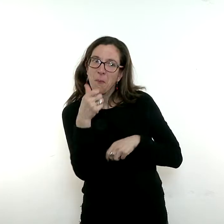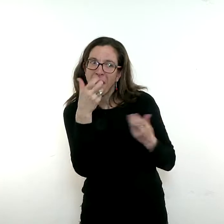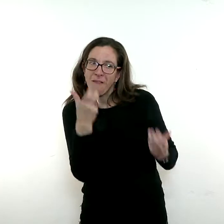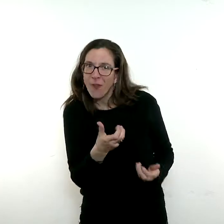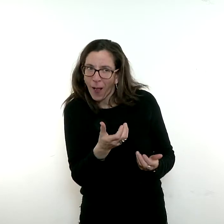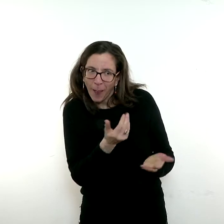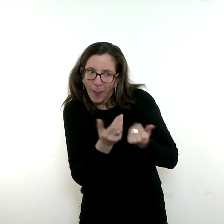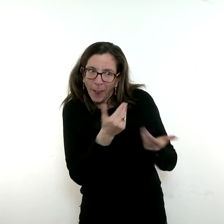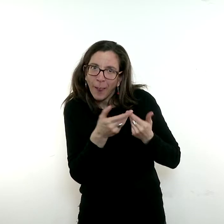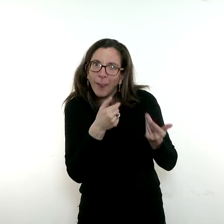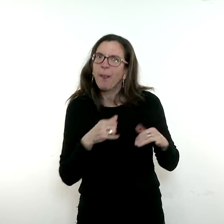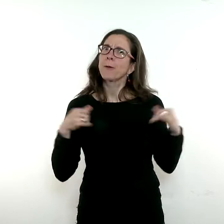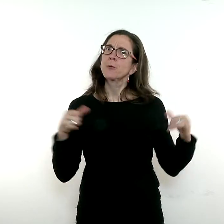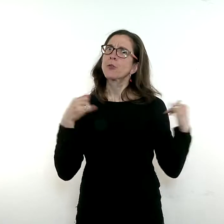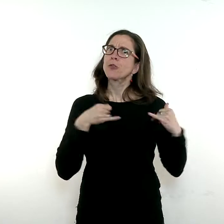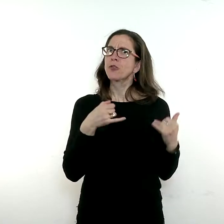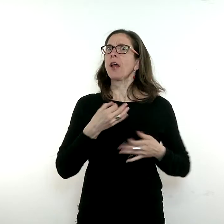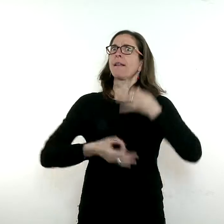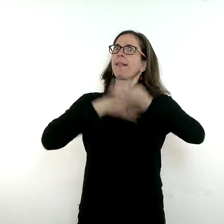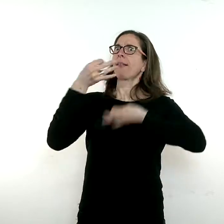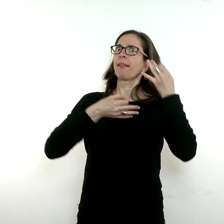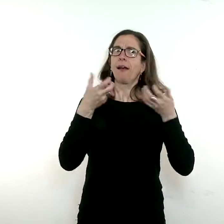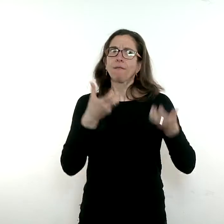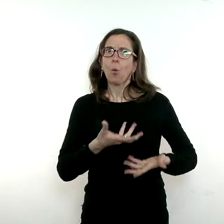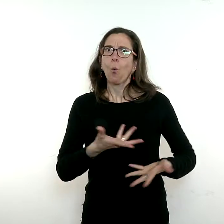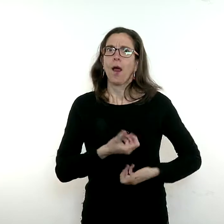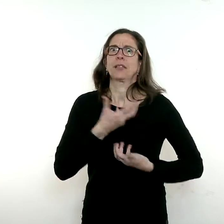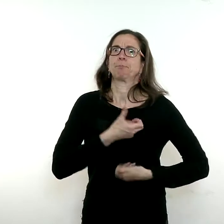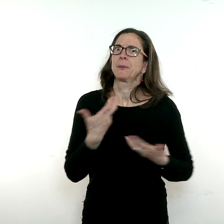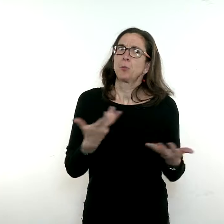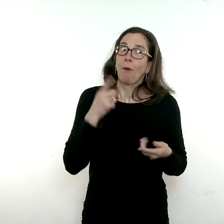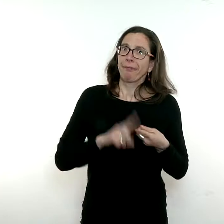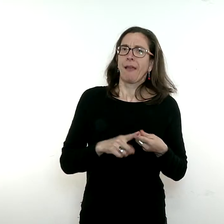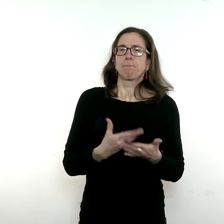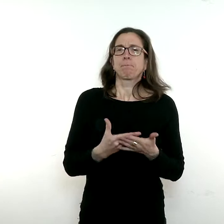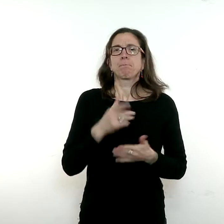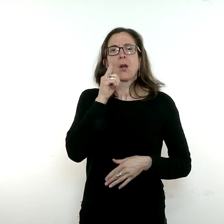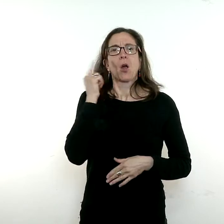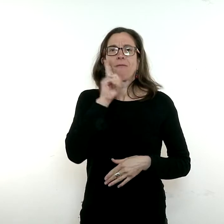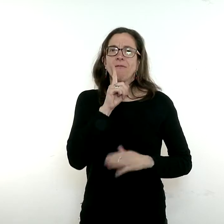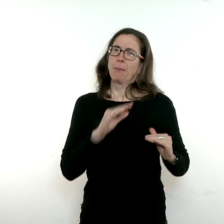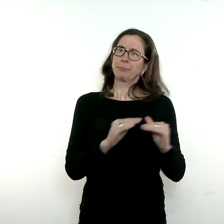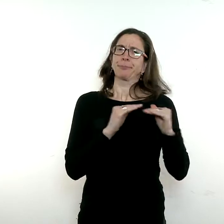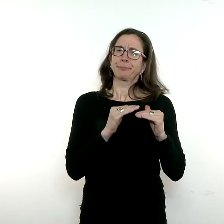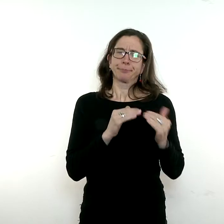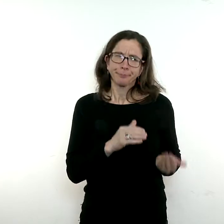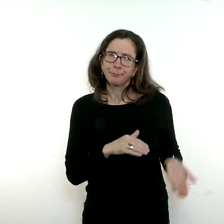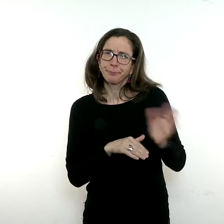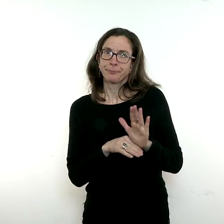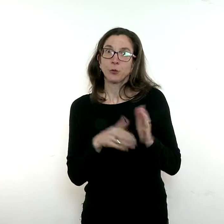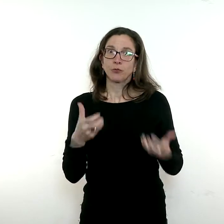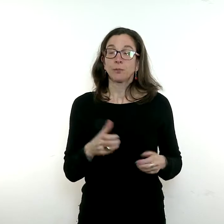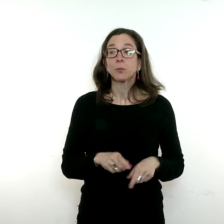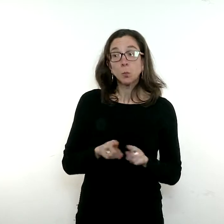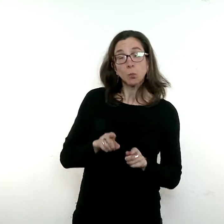ces égalités entre les femmes et les hommes. Et puis les associations, parce que ça touche la société civile et ça touche